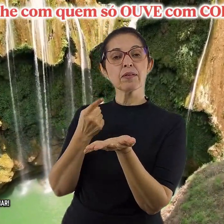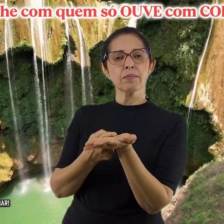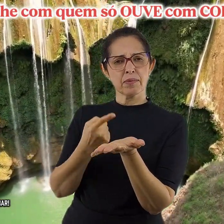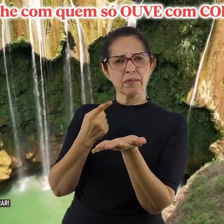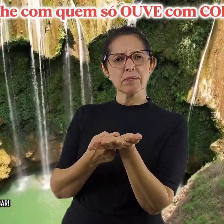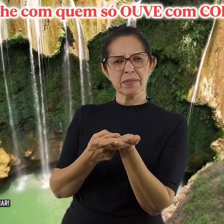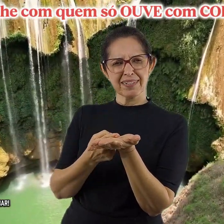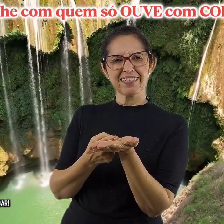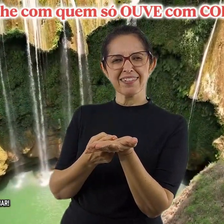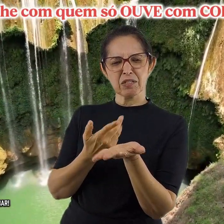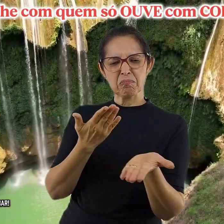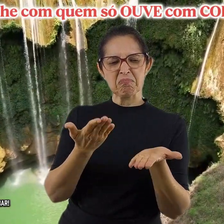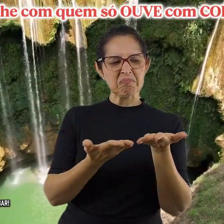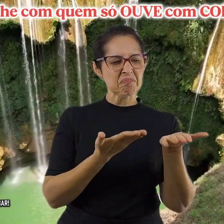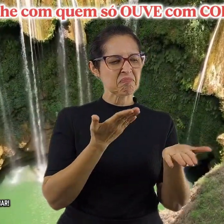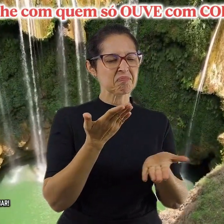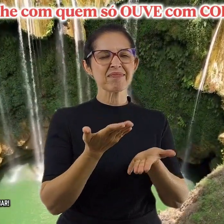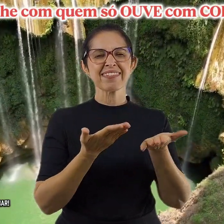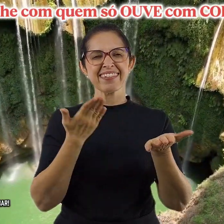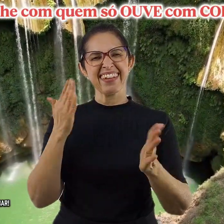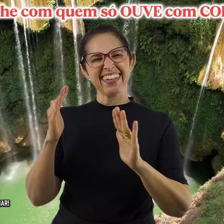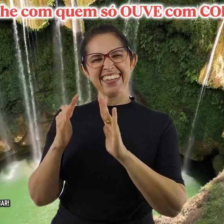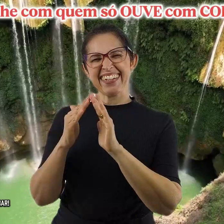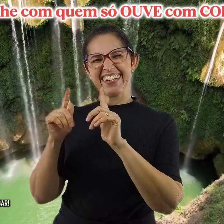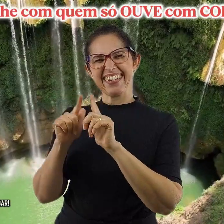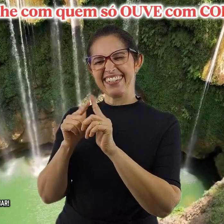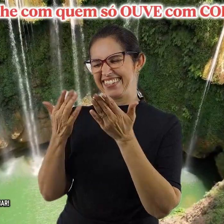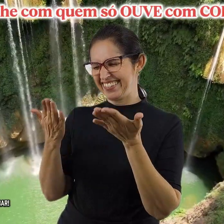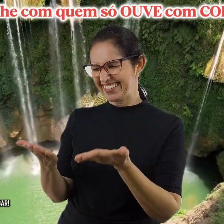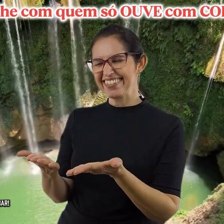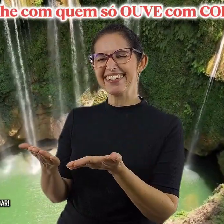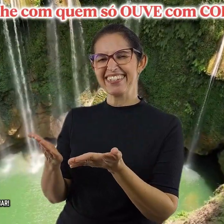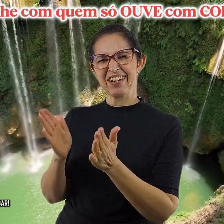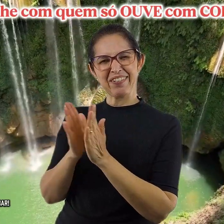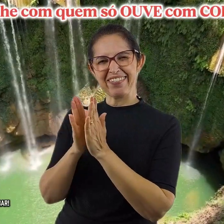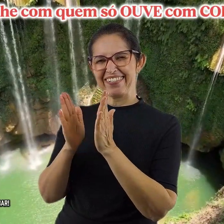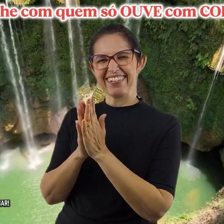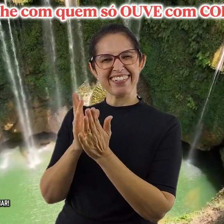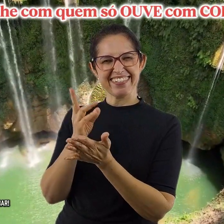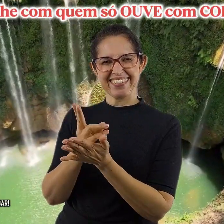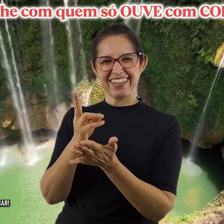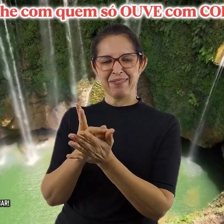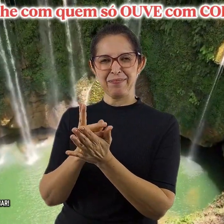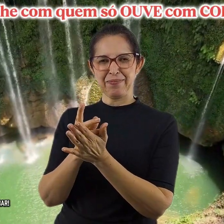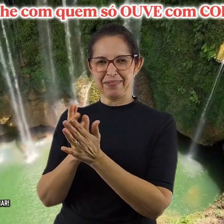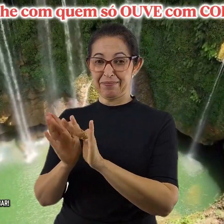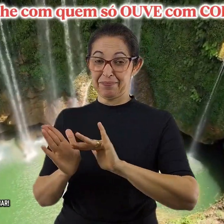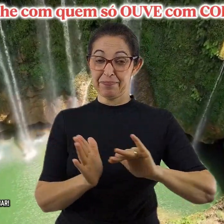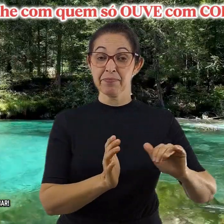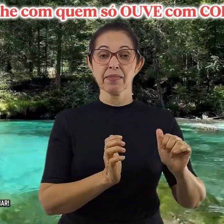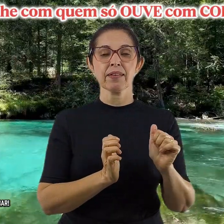comprometidos, apacentando a igreja do Senhor, as ovelhas do Senhor.